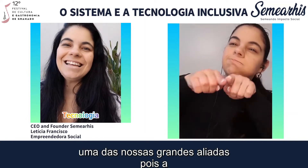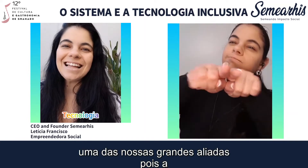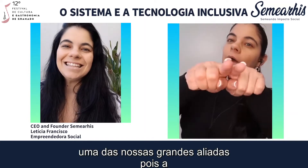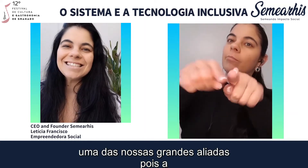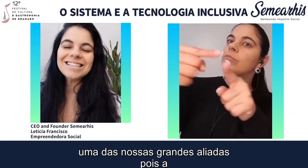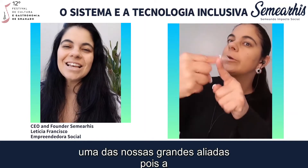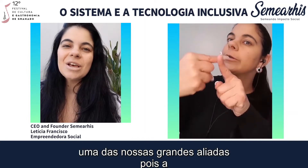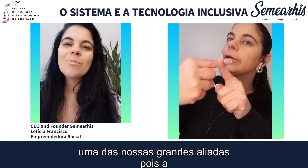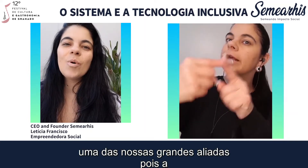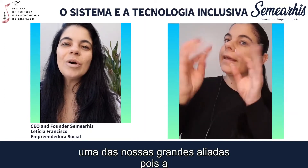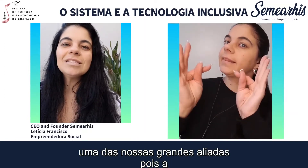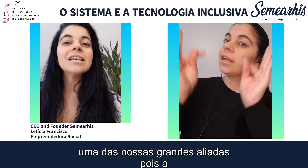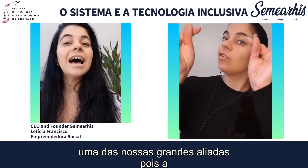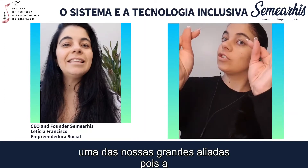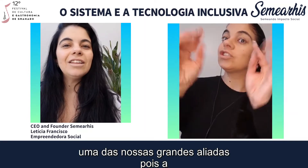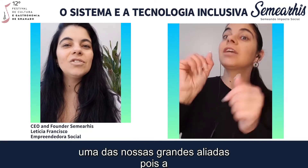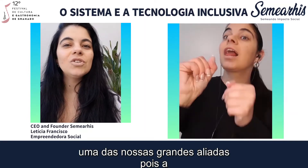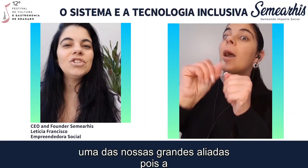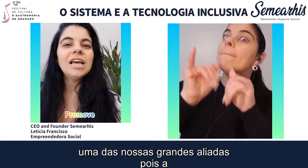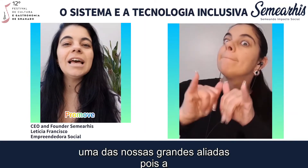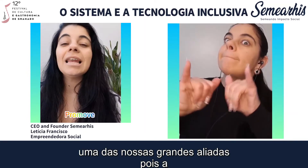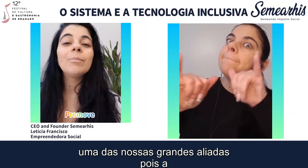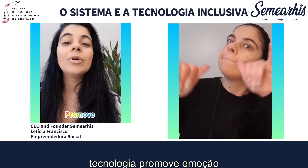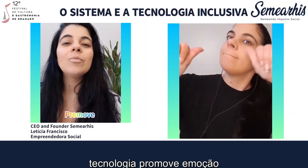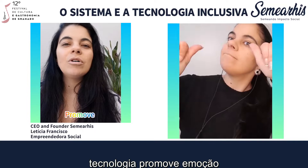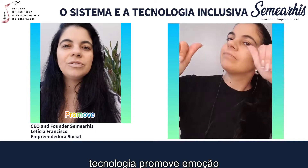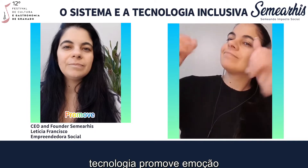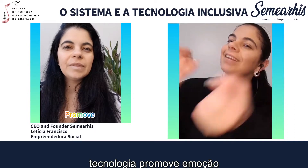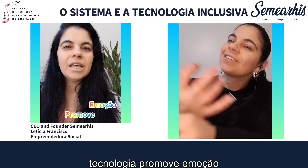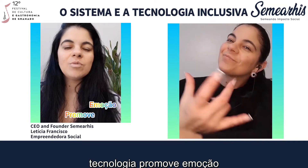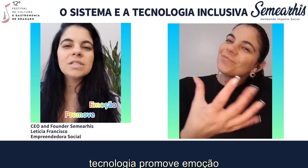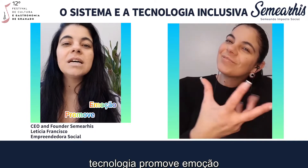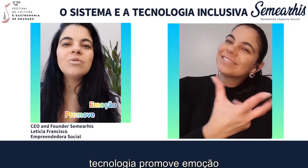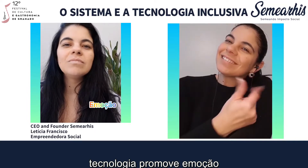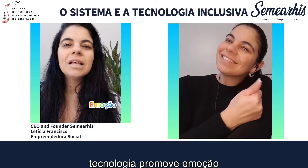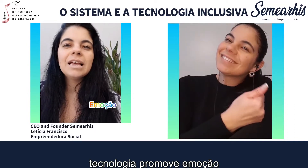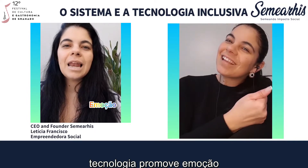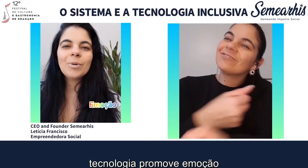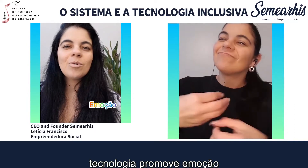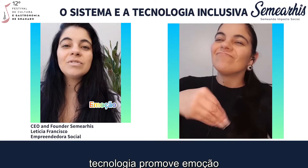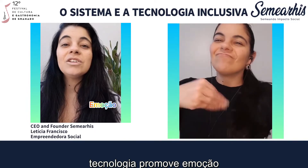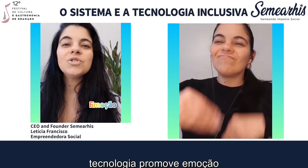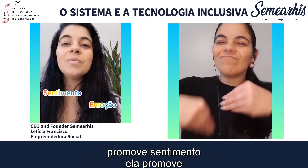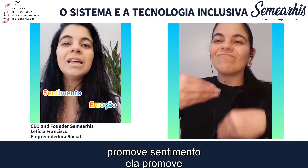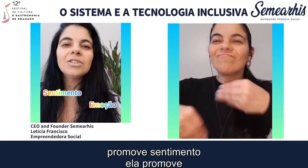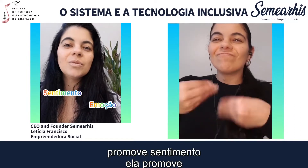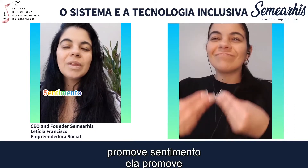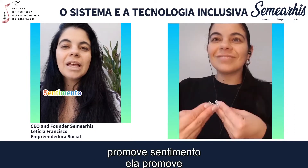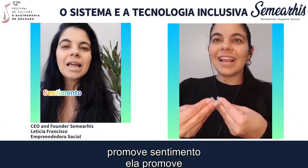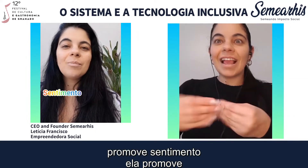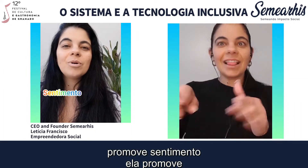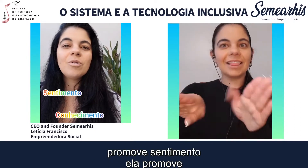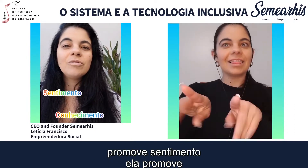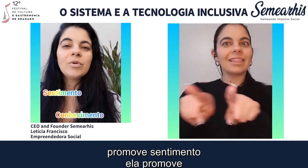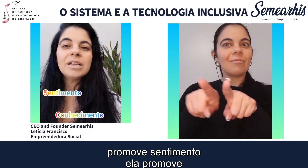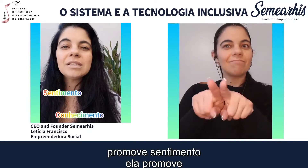grandes aliadas, pois a tecnologia ela promove emoção, ela promove sentimento,